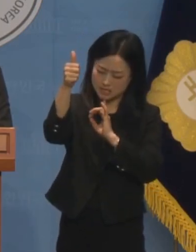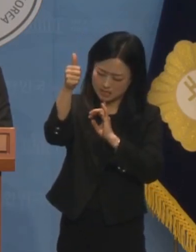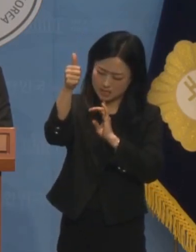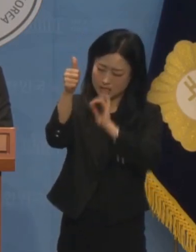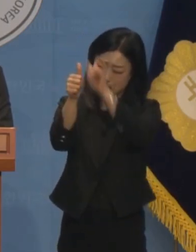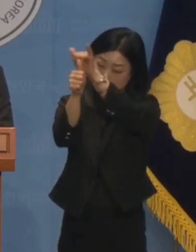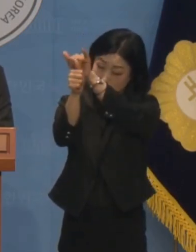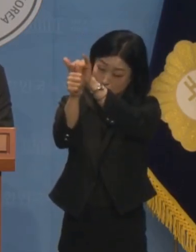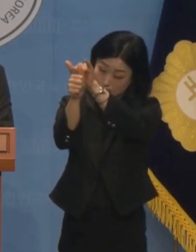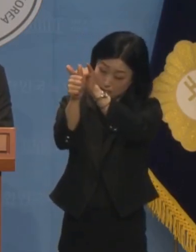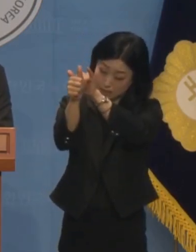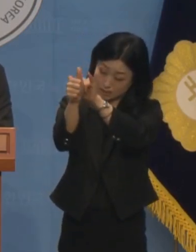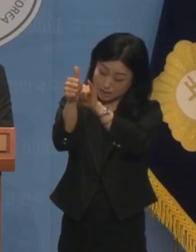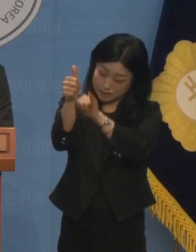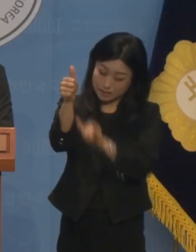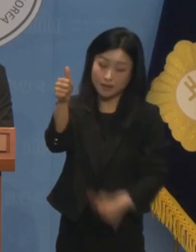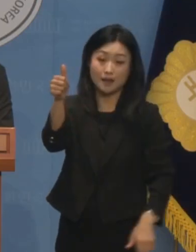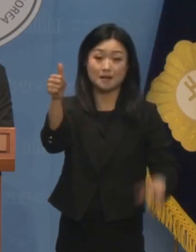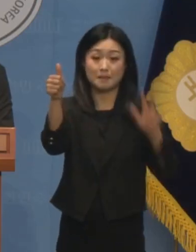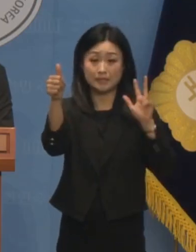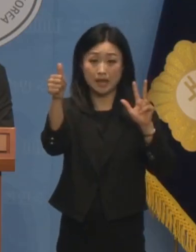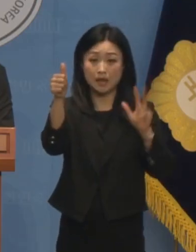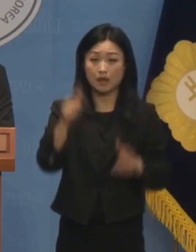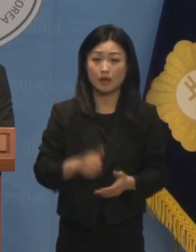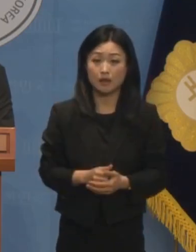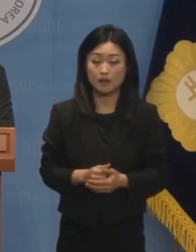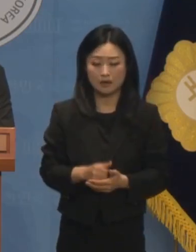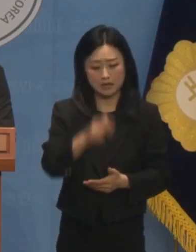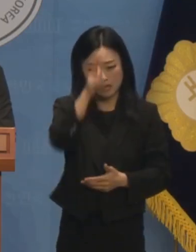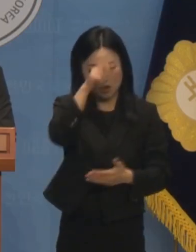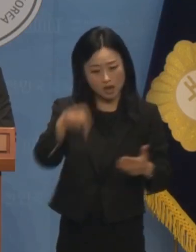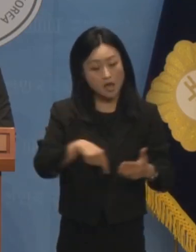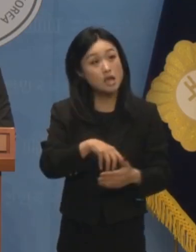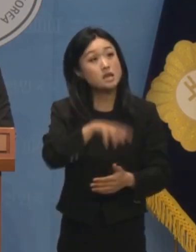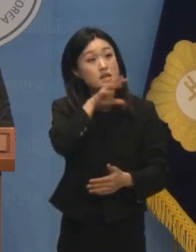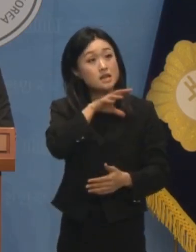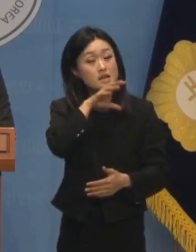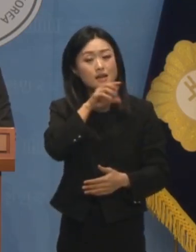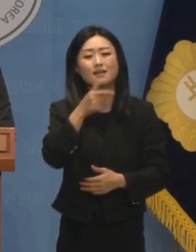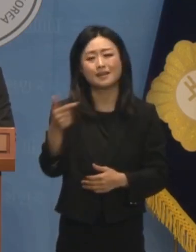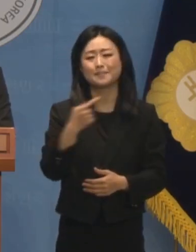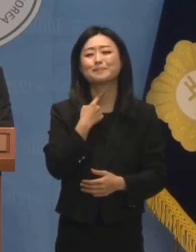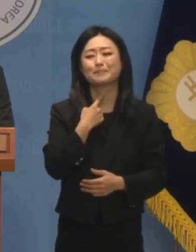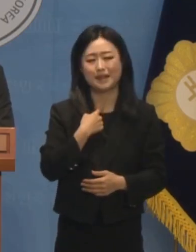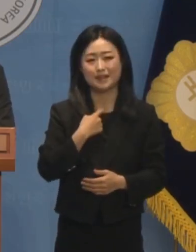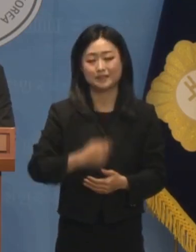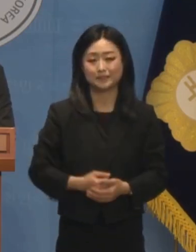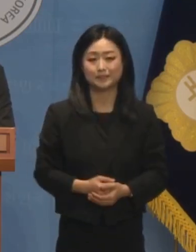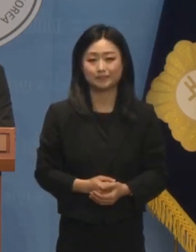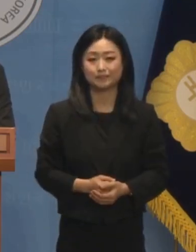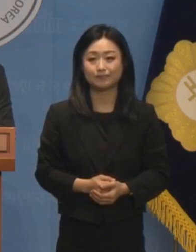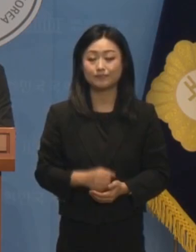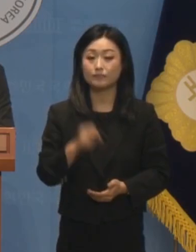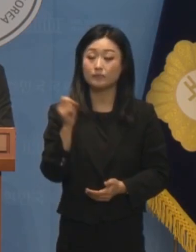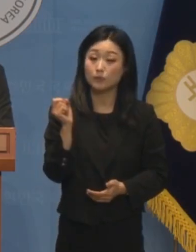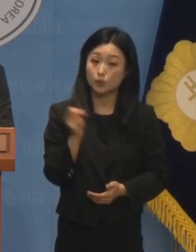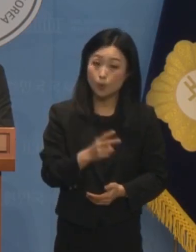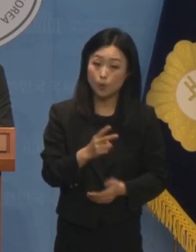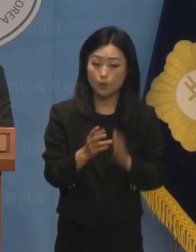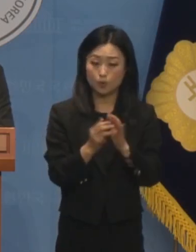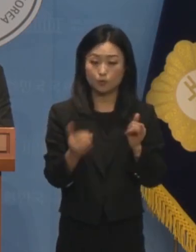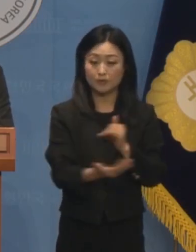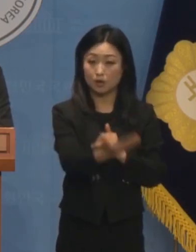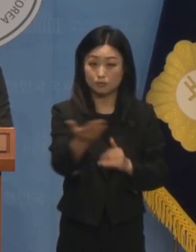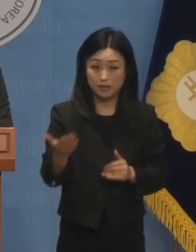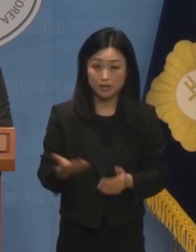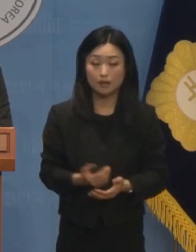거듭 맹세하며 경찰 내부의 극심한 반발까지 불러오지 않았습니까? 그러더니 이번에는 우리 국민들을